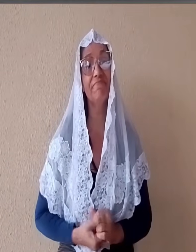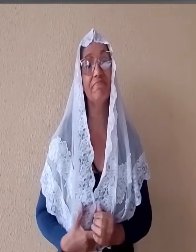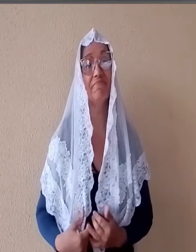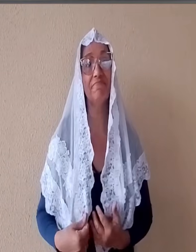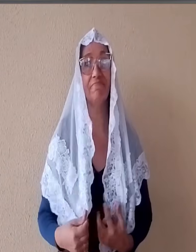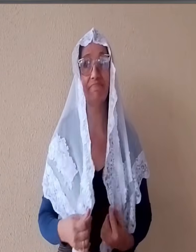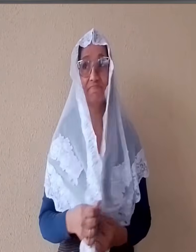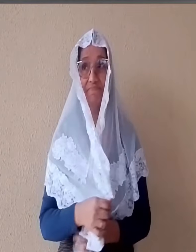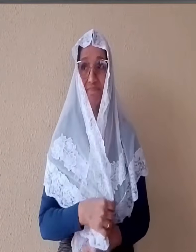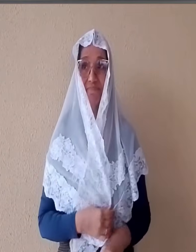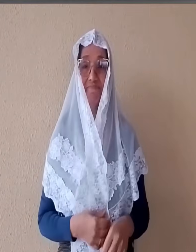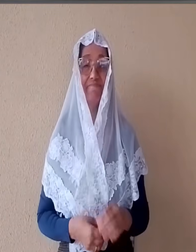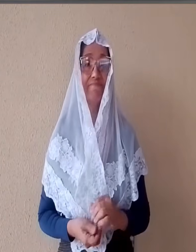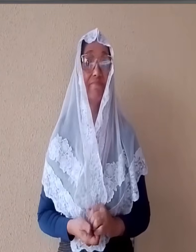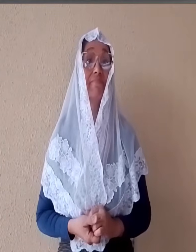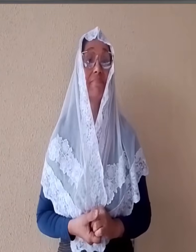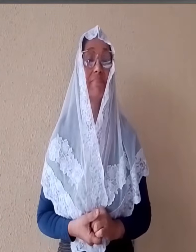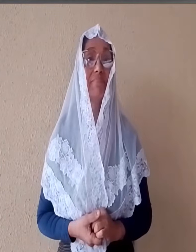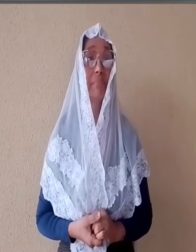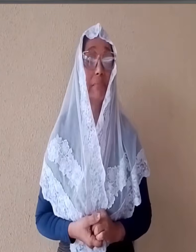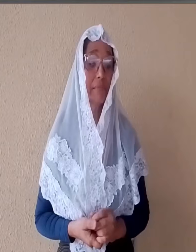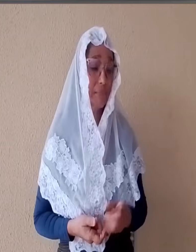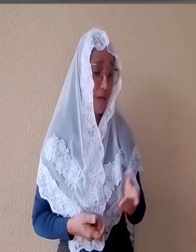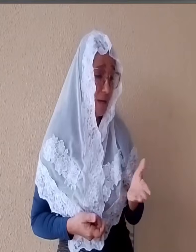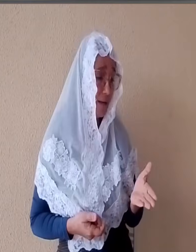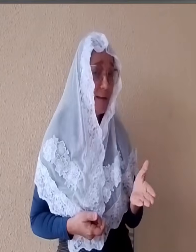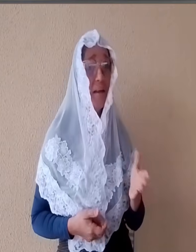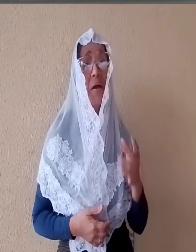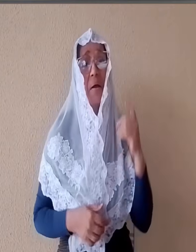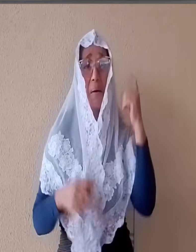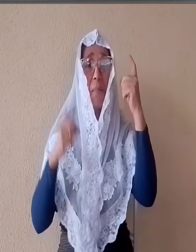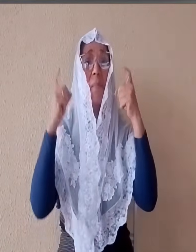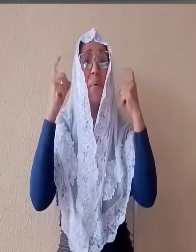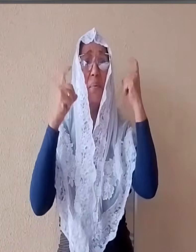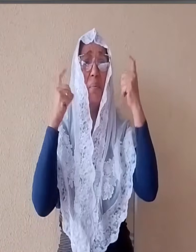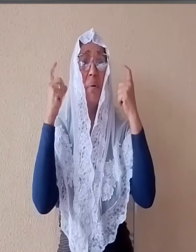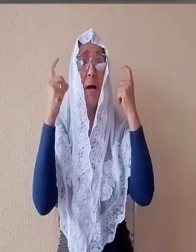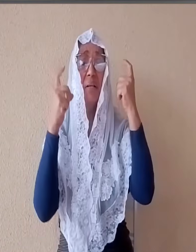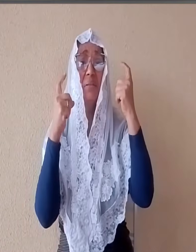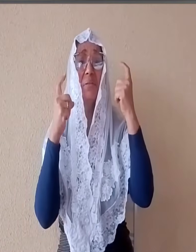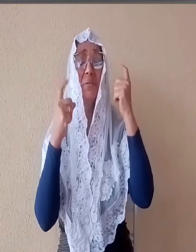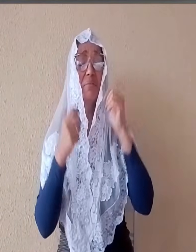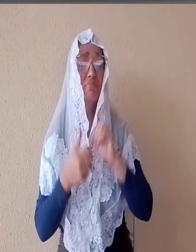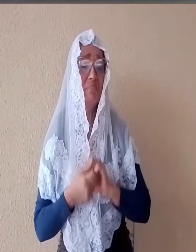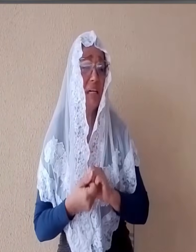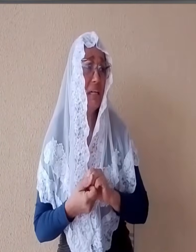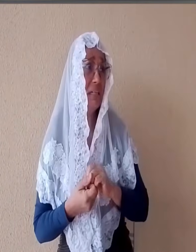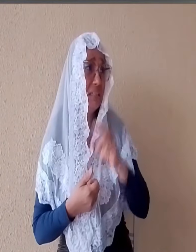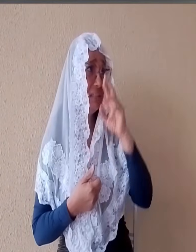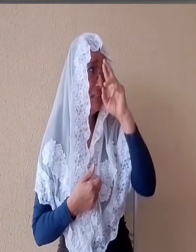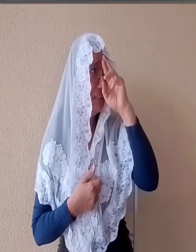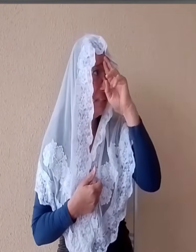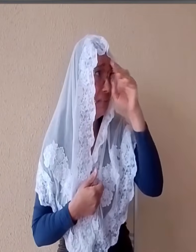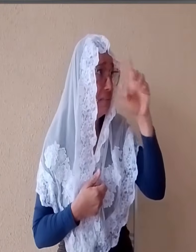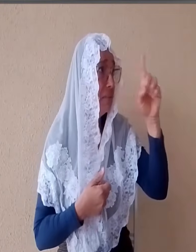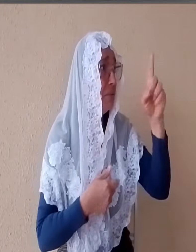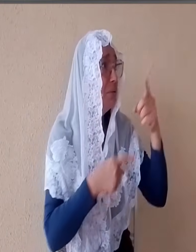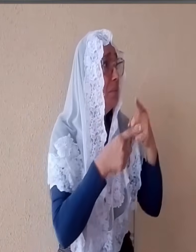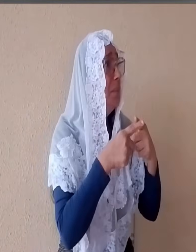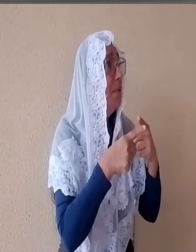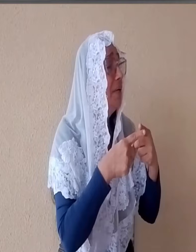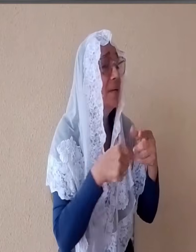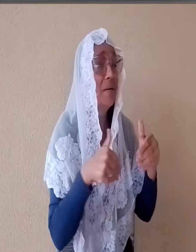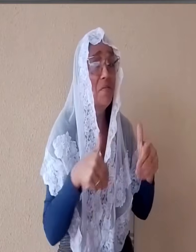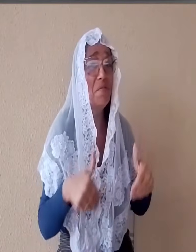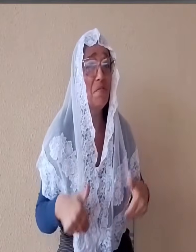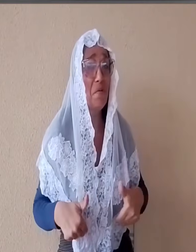Senhor. Olha para você ver, irmãos. Falou: Senhor, por que essa fome? Eu estou certo diante de ti. Bendito é o nome do Senhor. Por